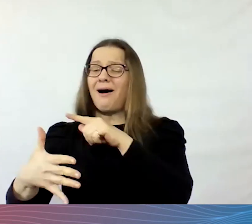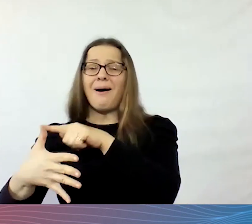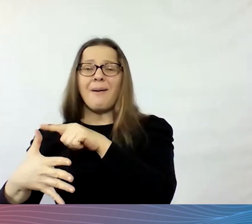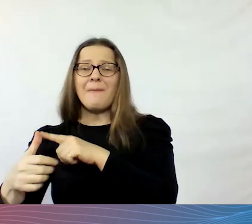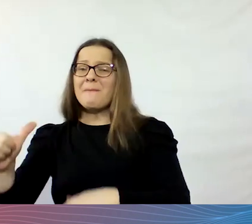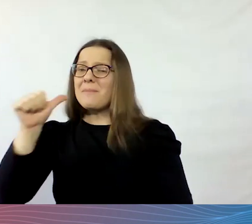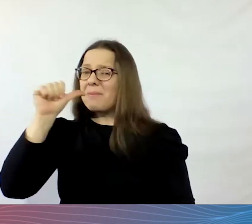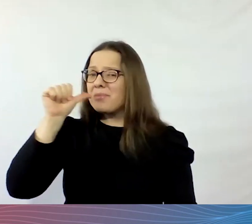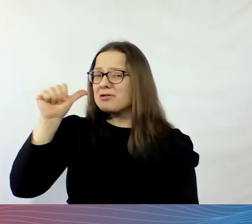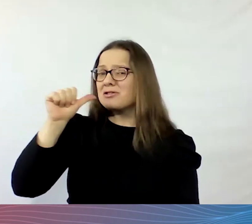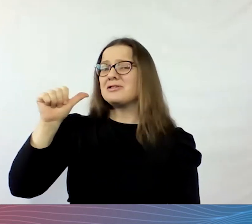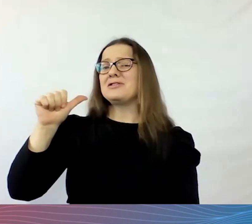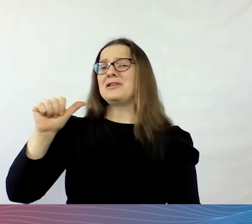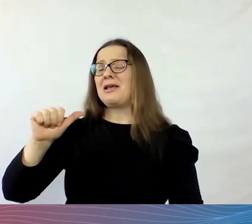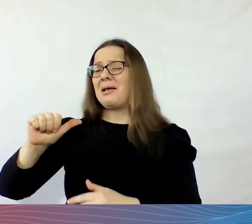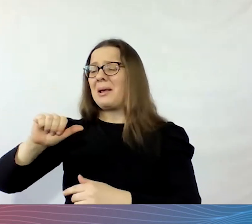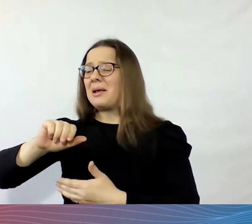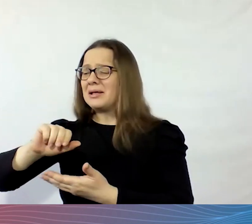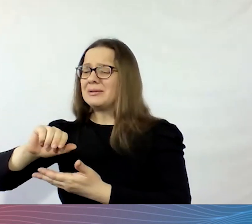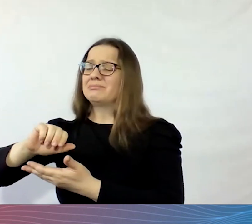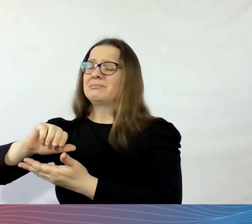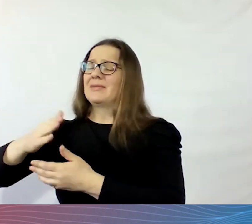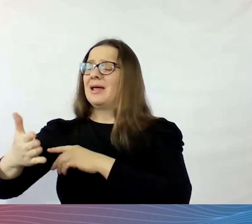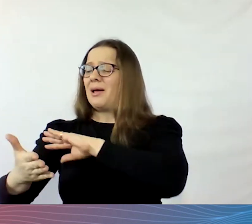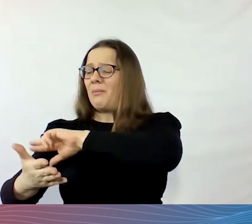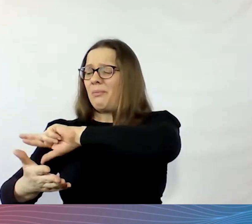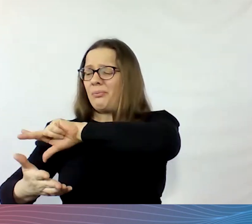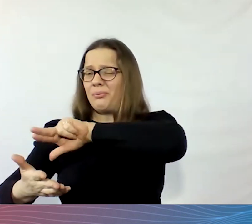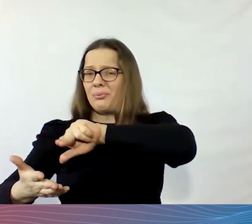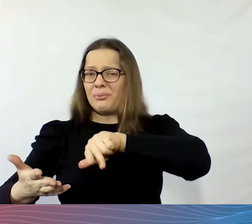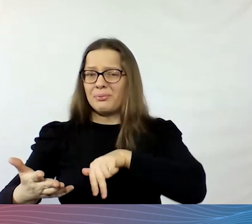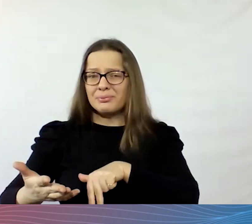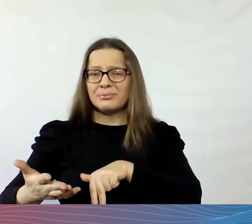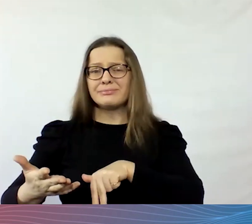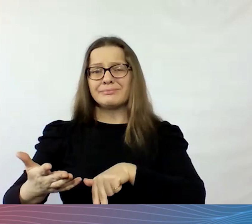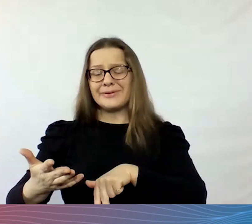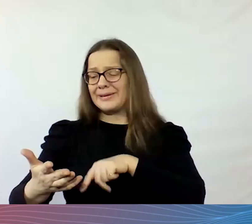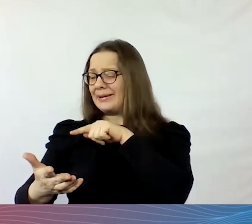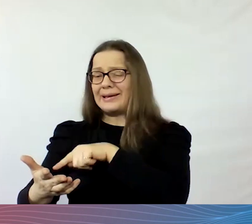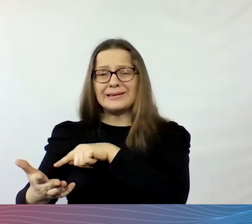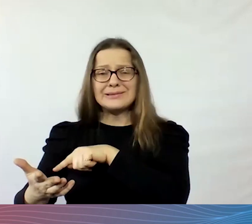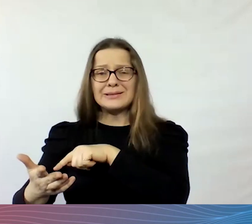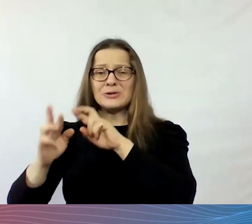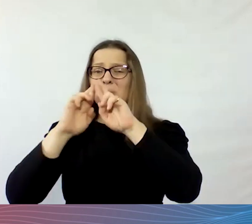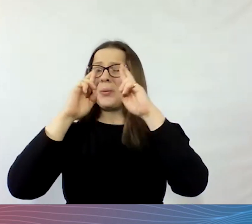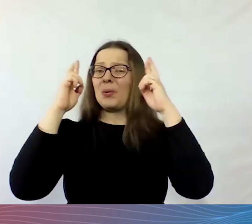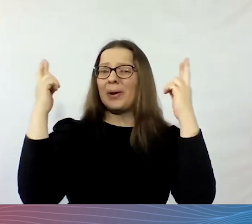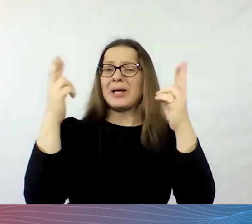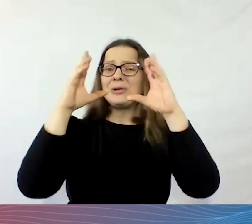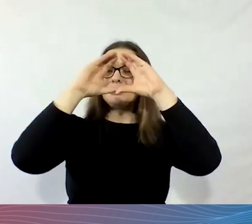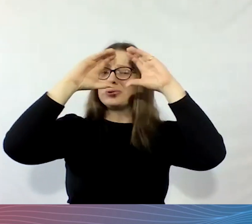declaro, como já outrora vos preveni, que não herdarão o reino de Deus os que essas tais